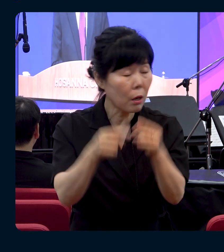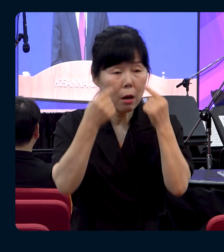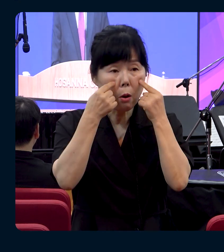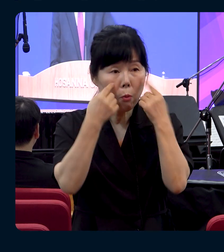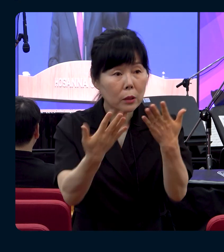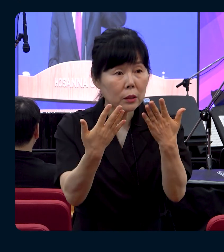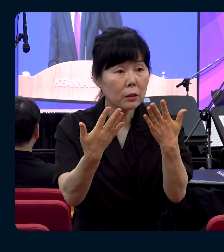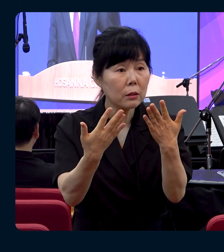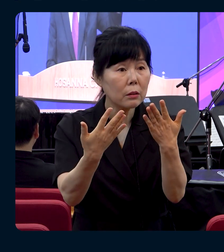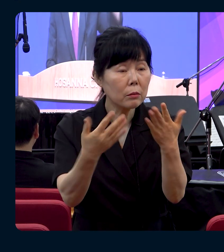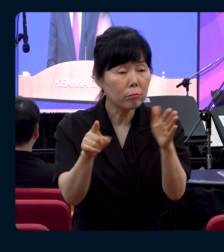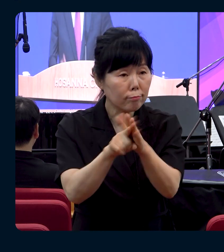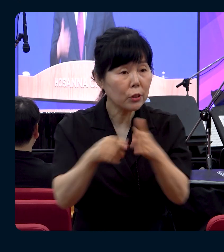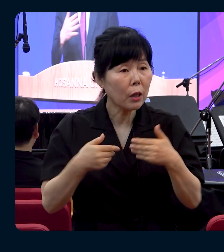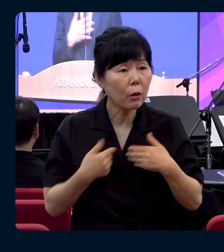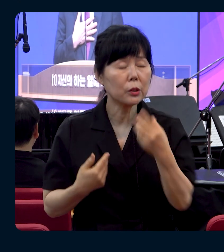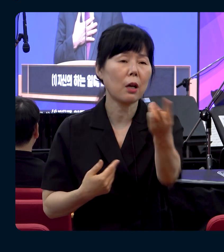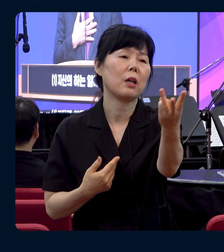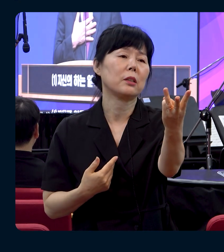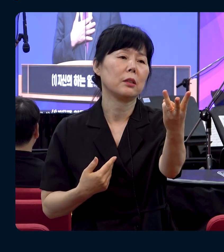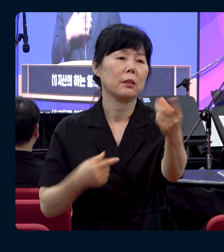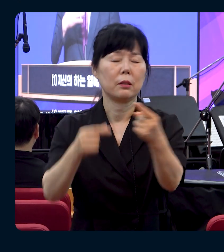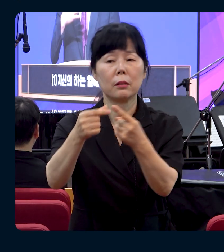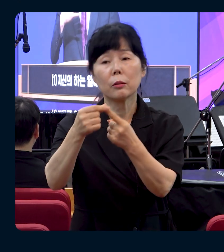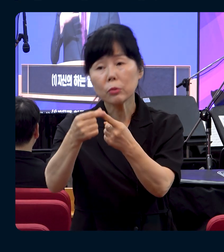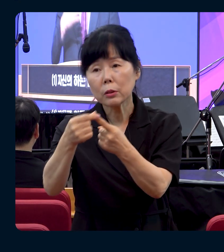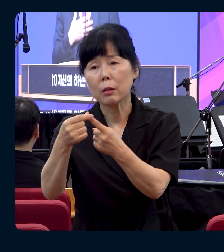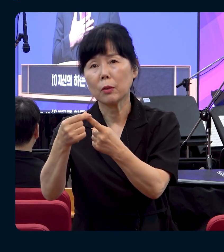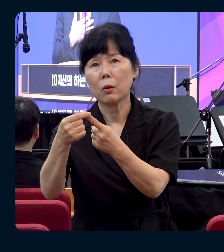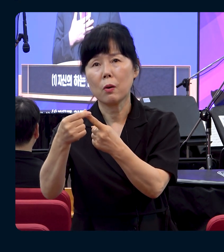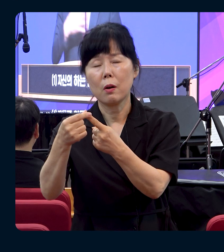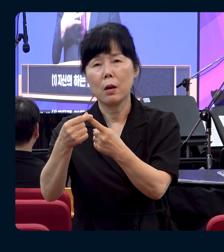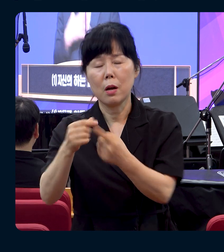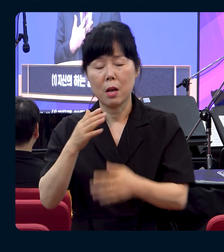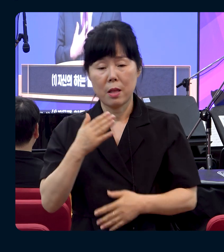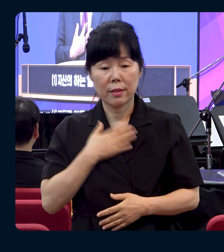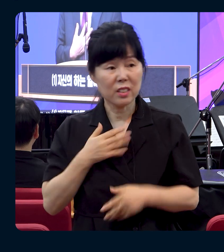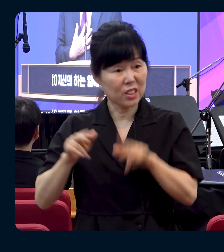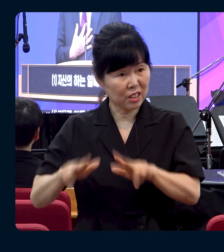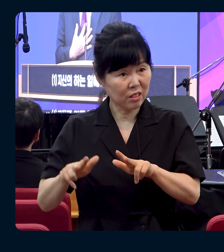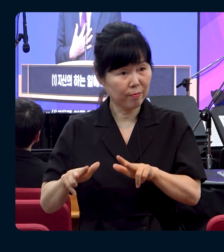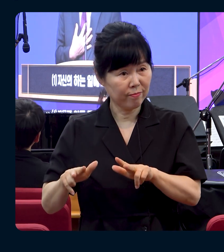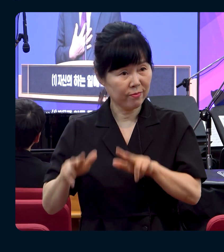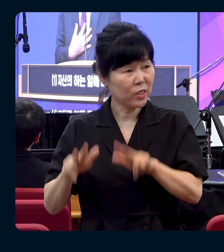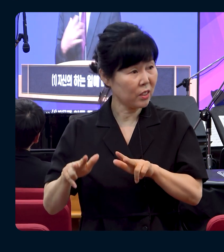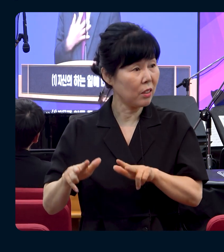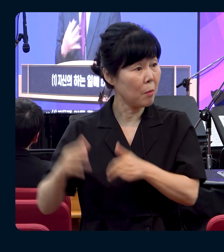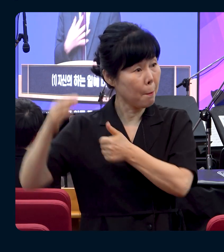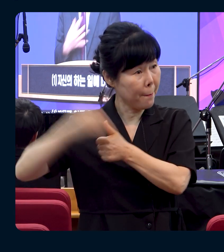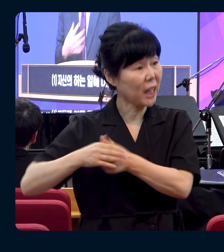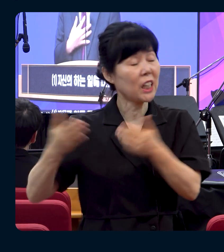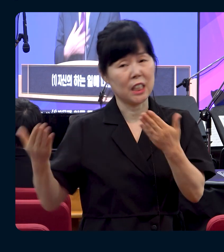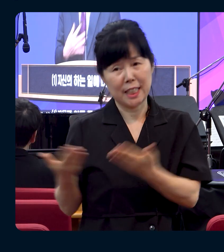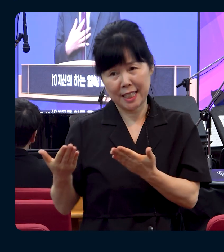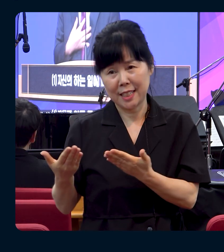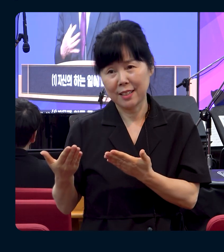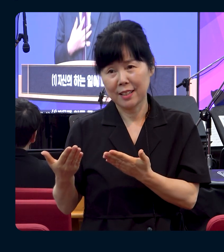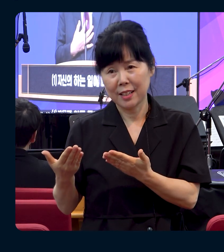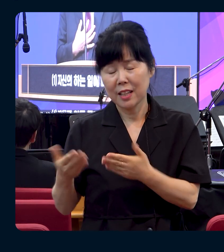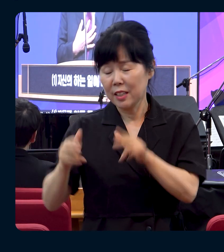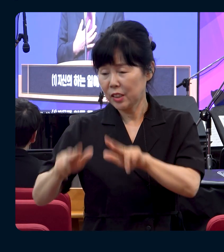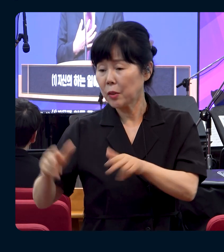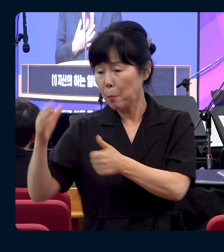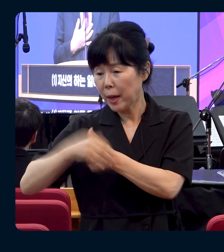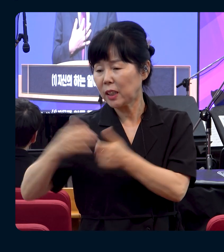확신이 있어야 돼요. 첫 번째가 뭐냐? 자신의 하는 일에 대한 확신이에요. 자신의 하는 일에 대한